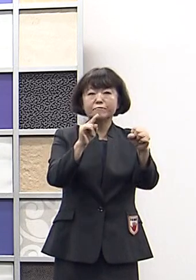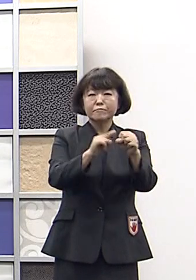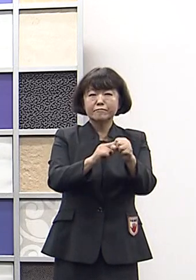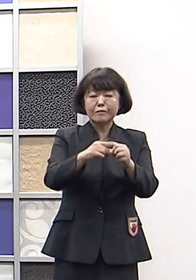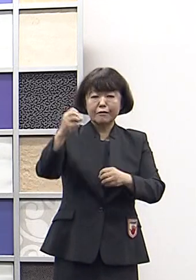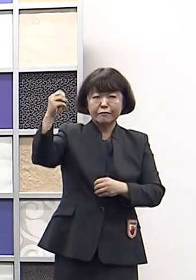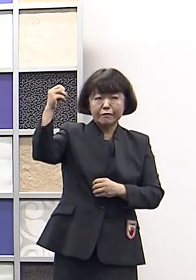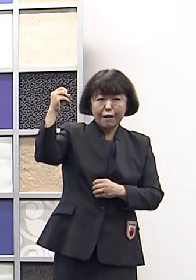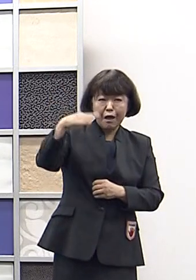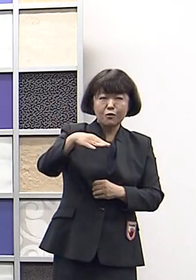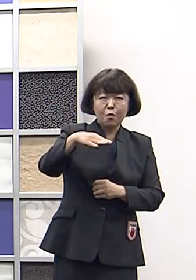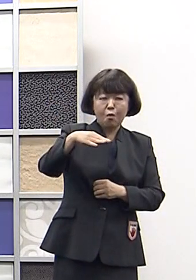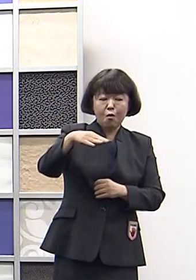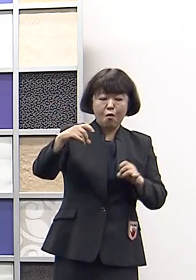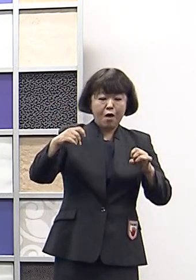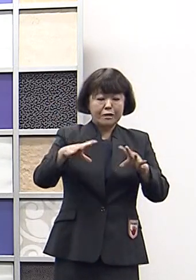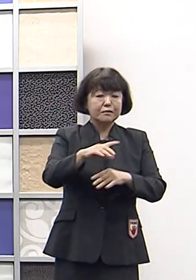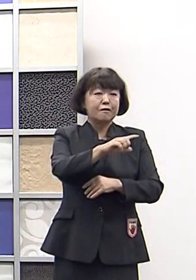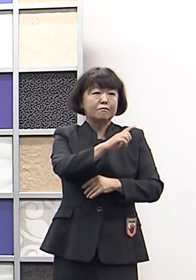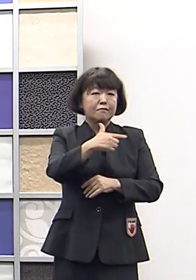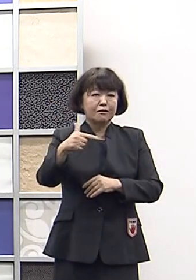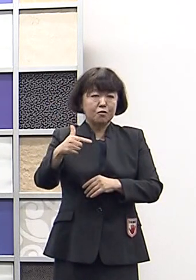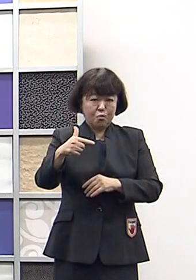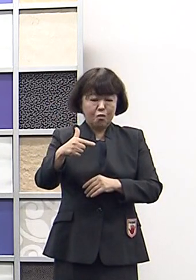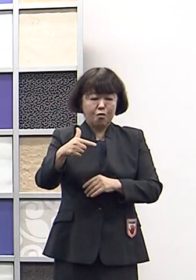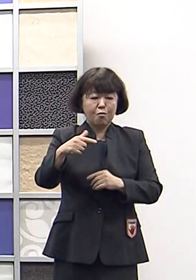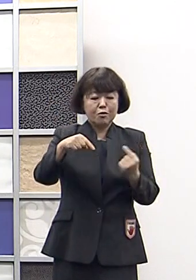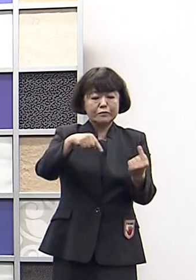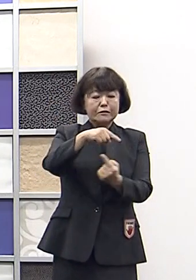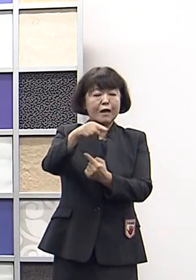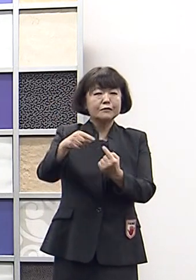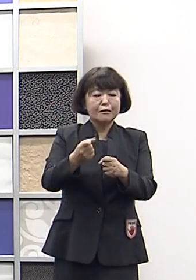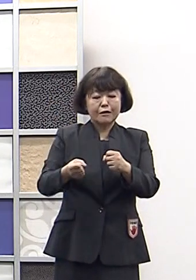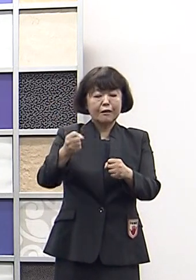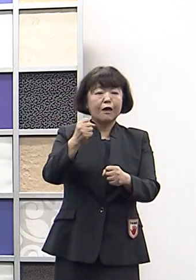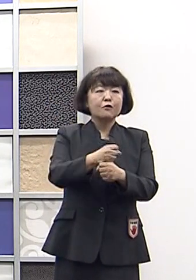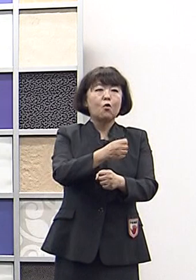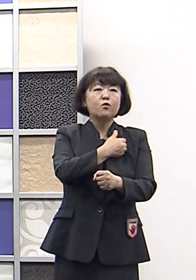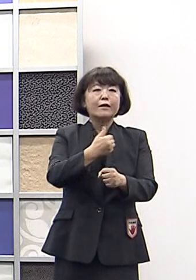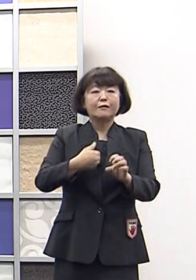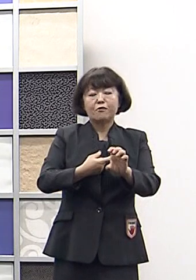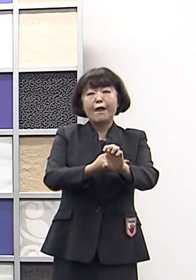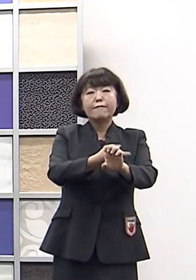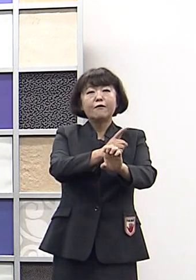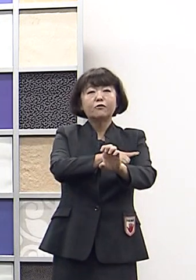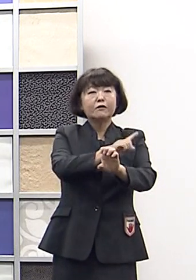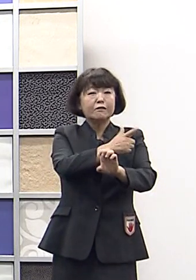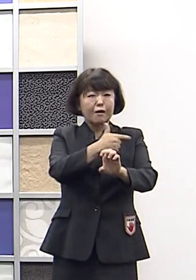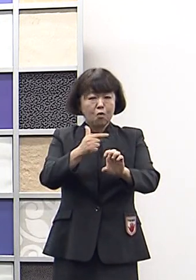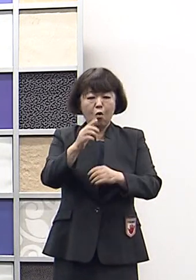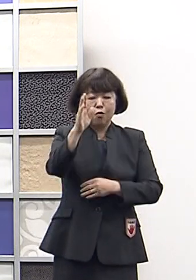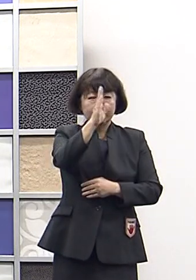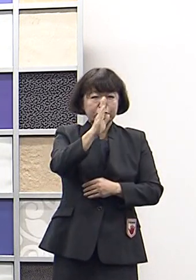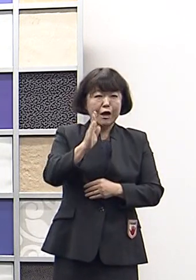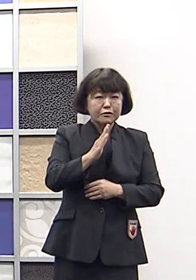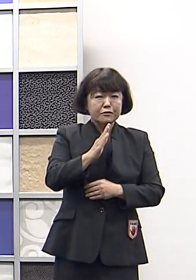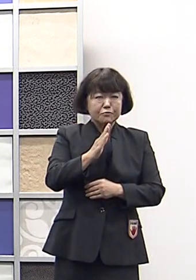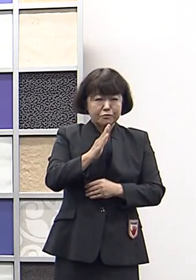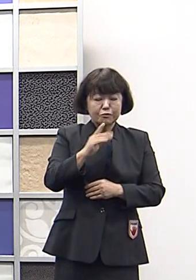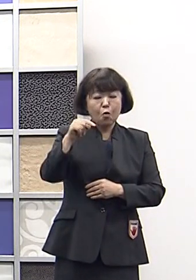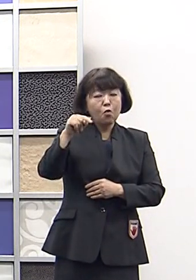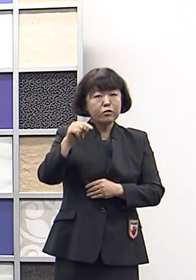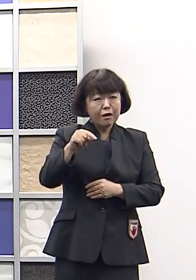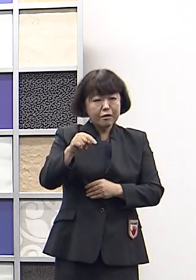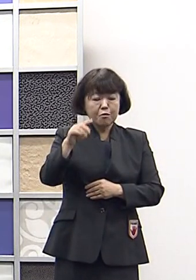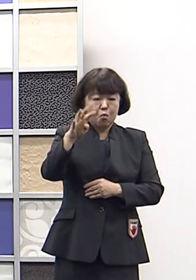能エネルギーや世界で開発が進むグリーン水素の活用において、大資源国でありますブラジルのその中でも大変有力